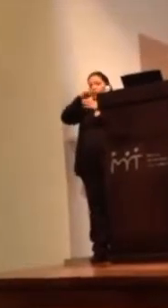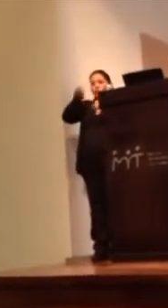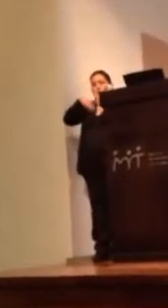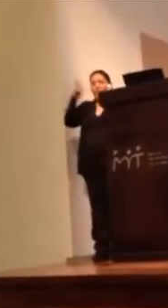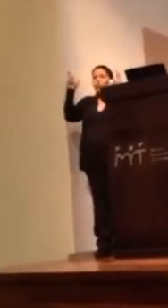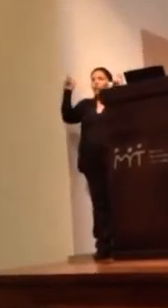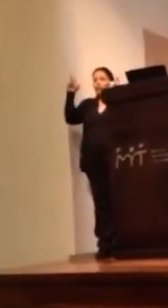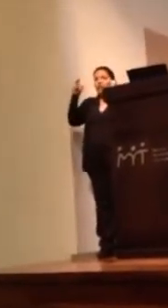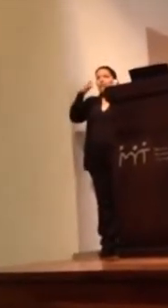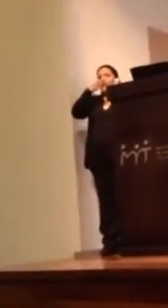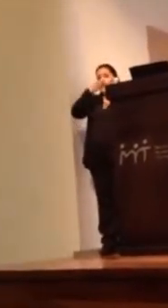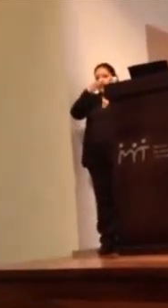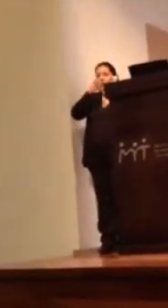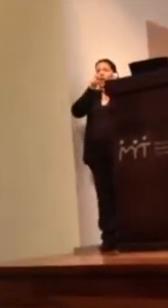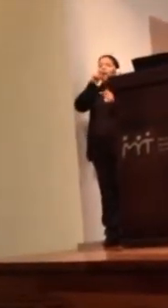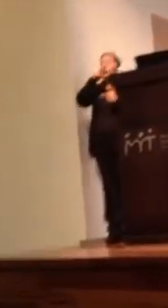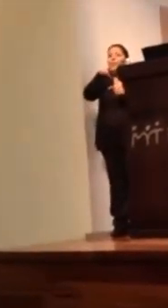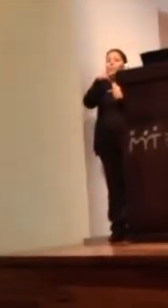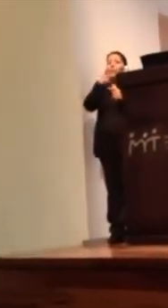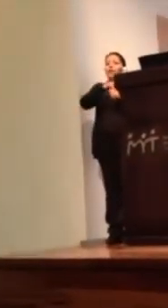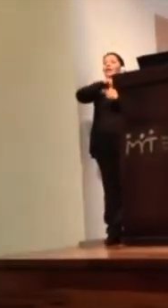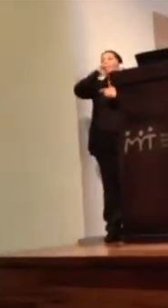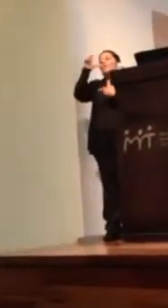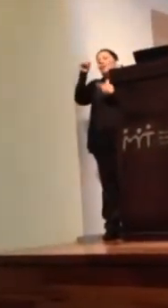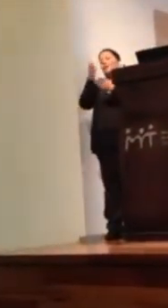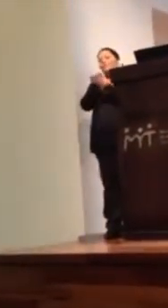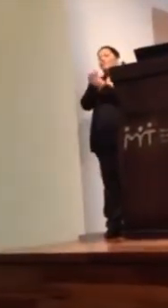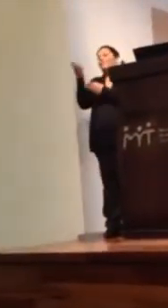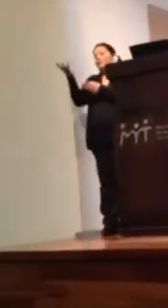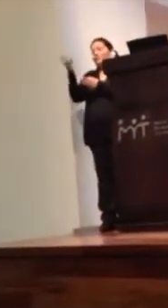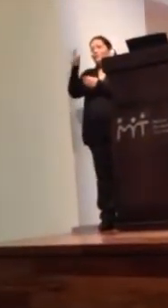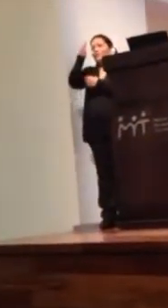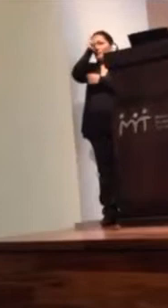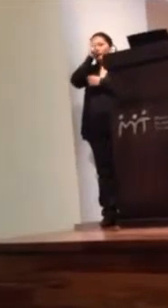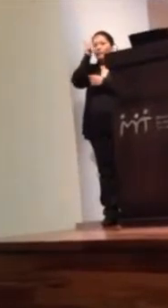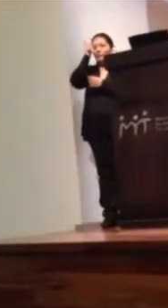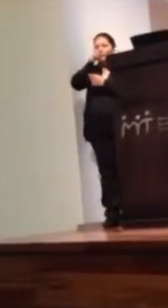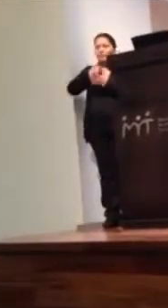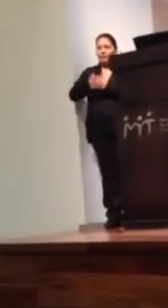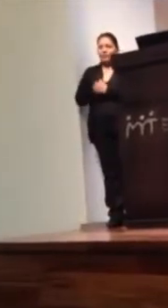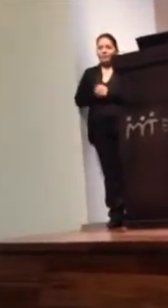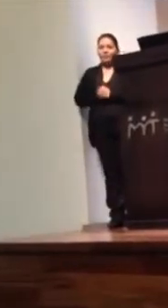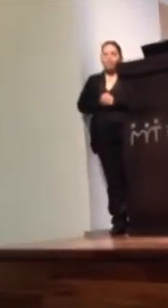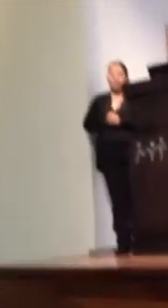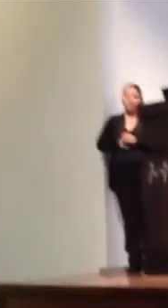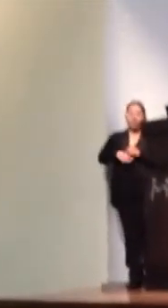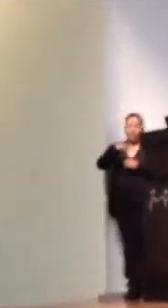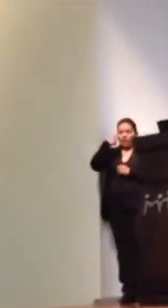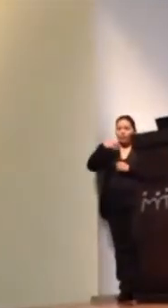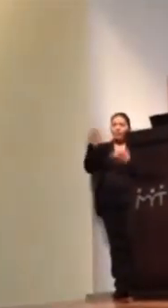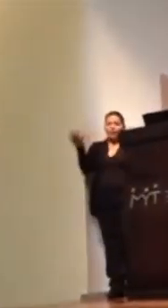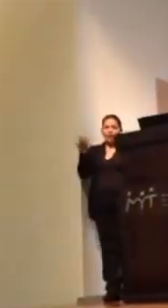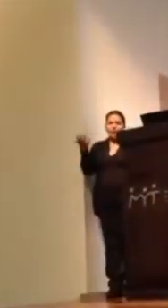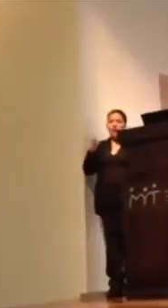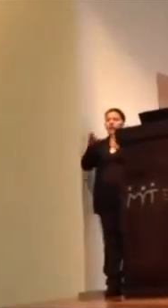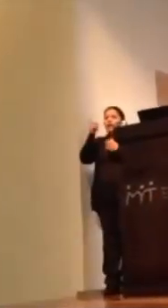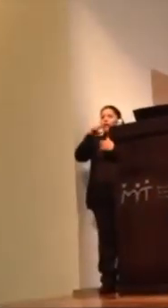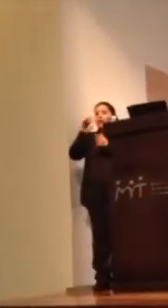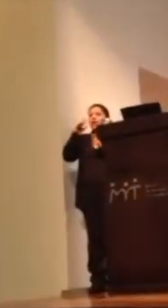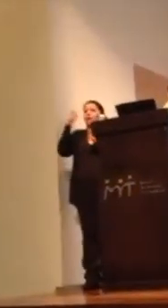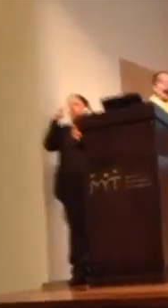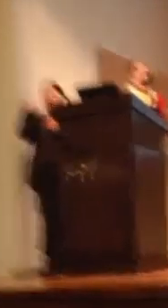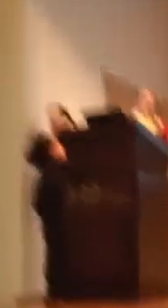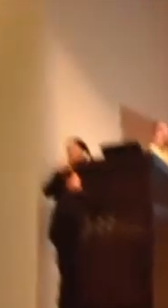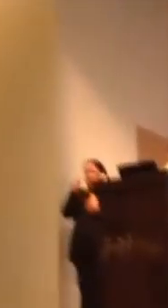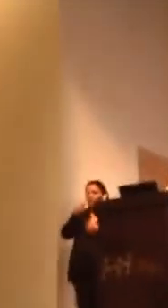para saberlo detectar y poderlo canalizar adecuadamente y saber con quién hacerlo. Para hacer el diagnóstico se